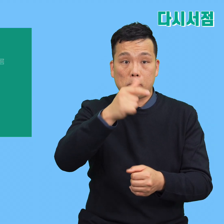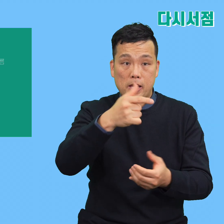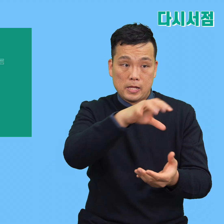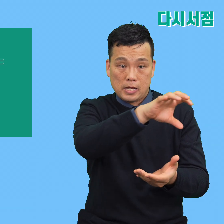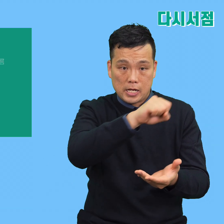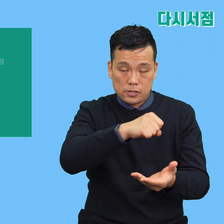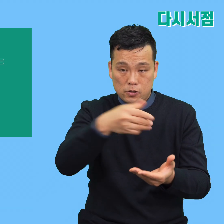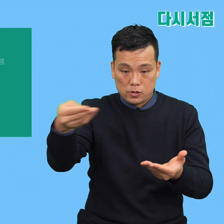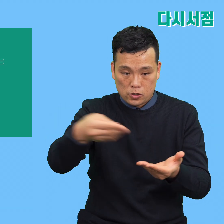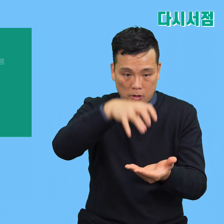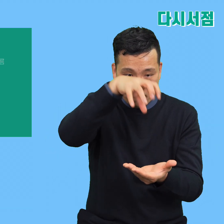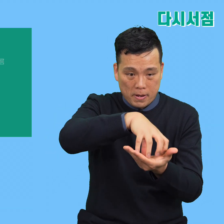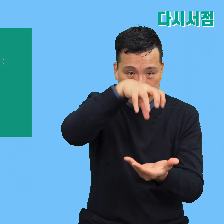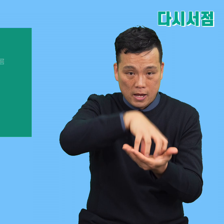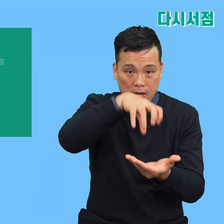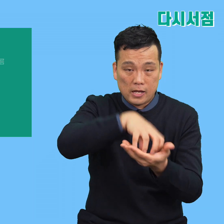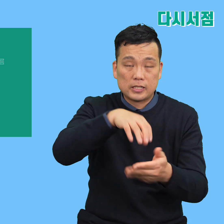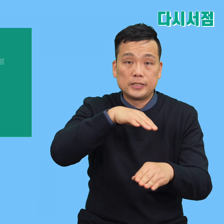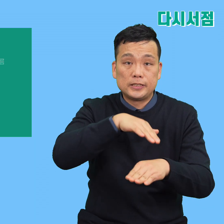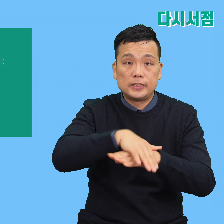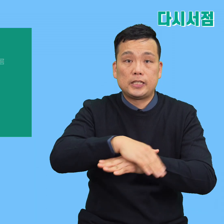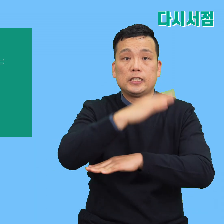걸 박인쇄라고 합니다.